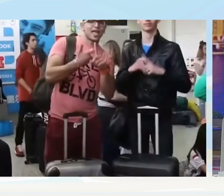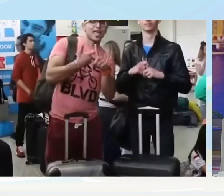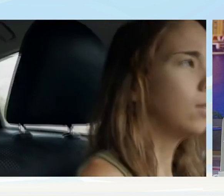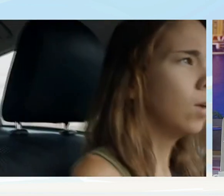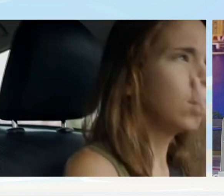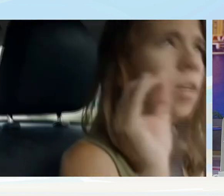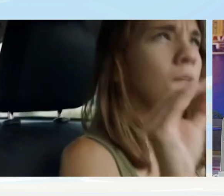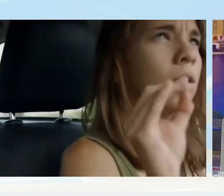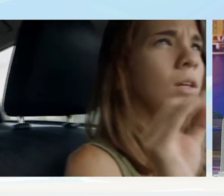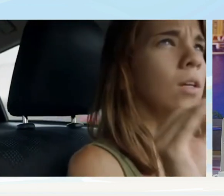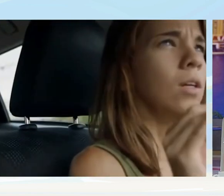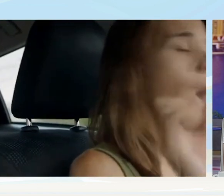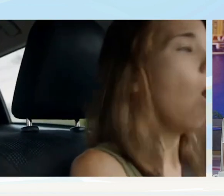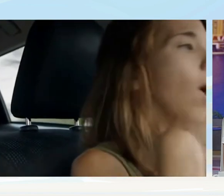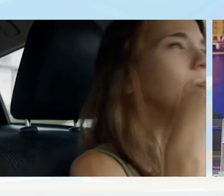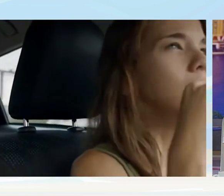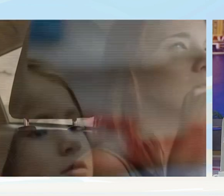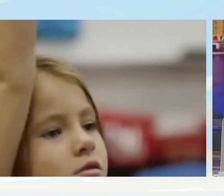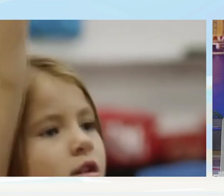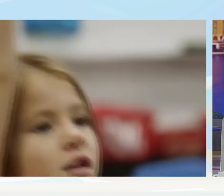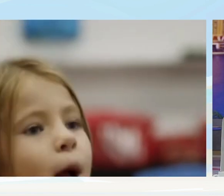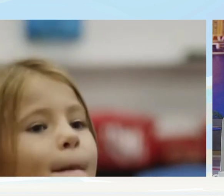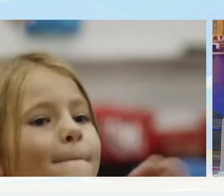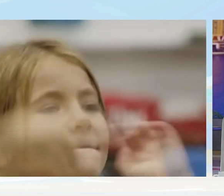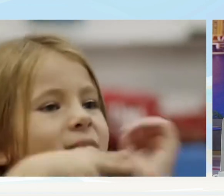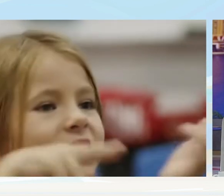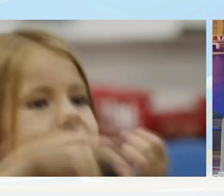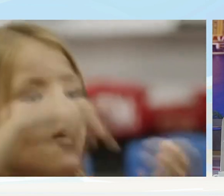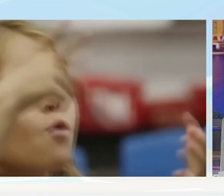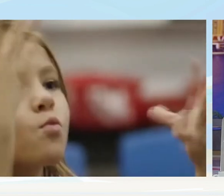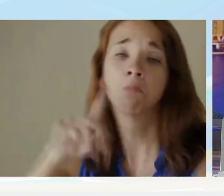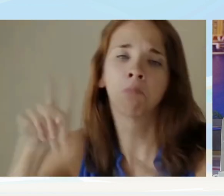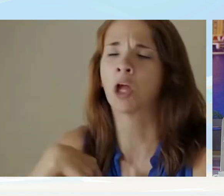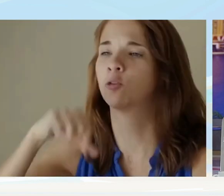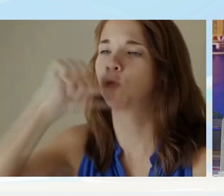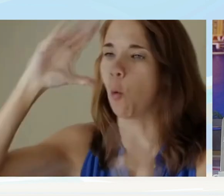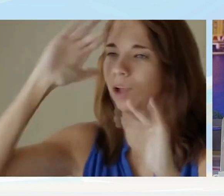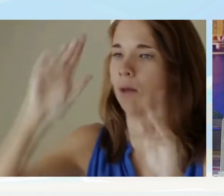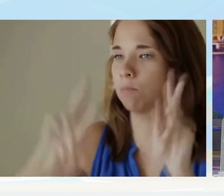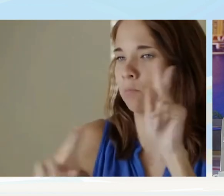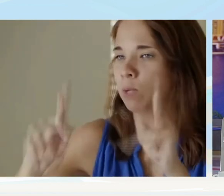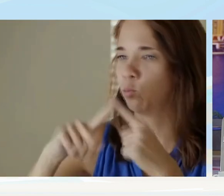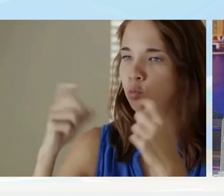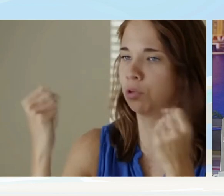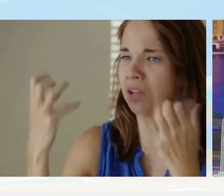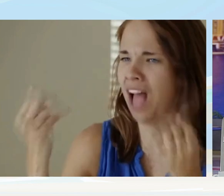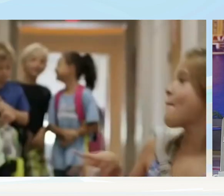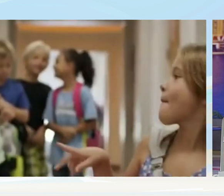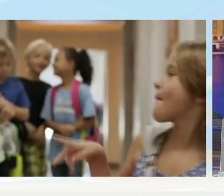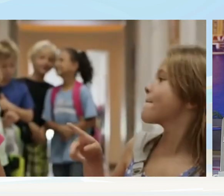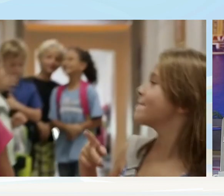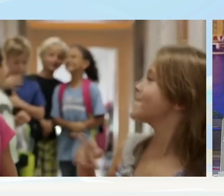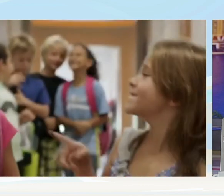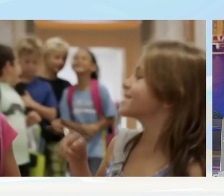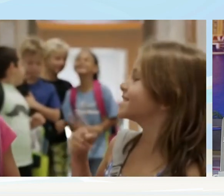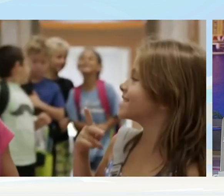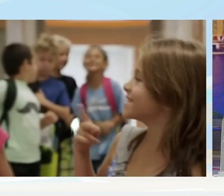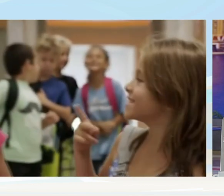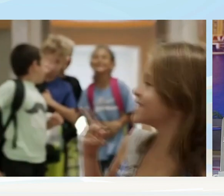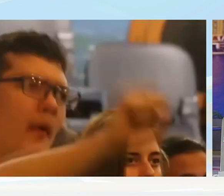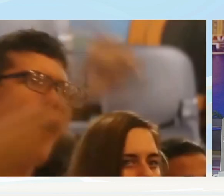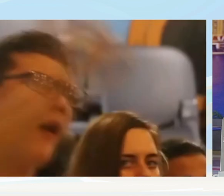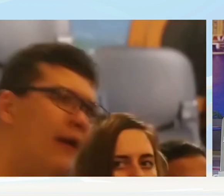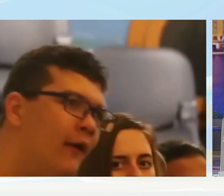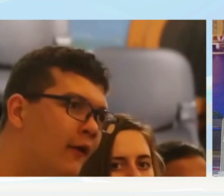اهم التغييرات اللي حصلت في هذه الفتره؟ طيب احنا كان الاول لما الاصم بيحب يروح يعمل توكيل في الشهر